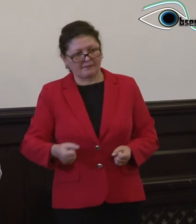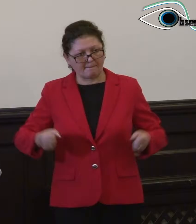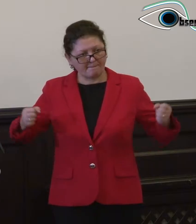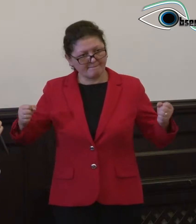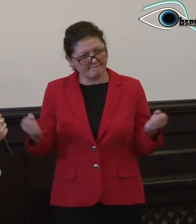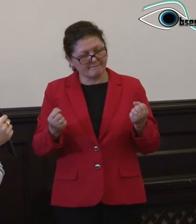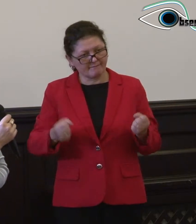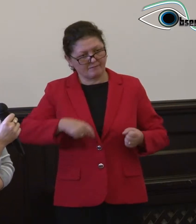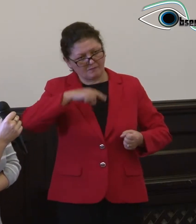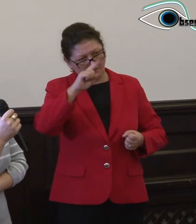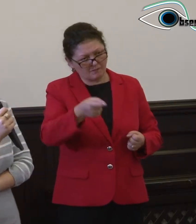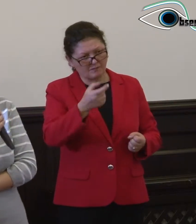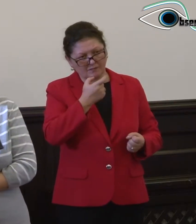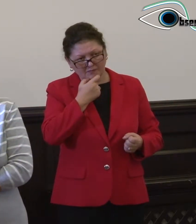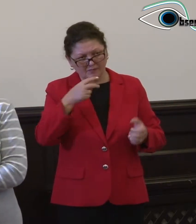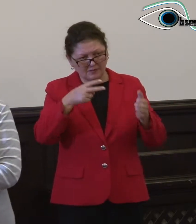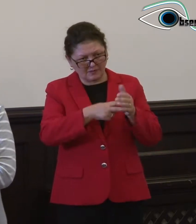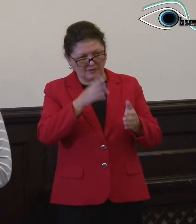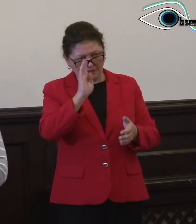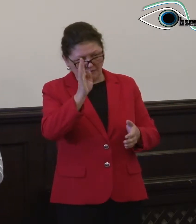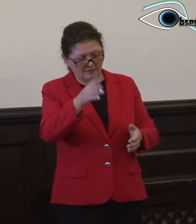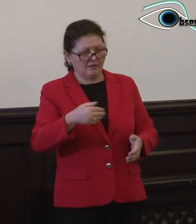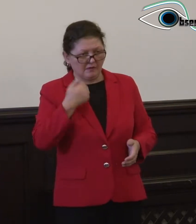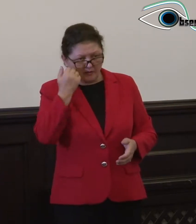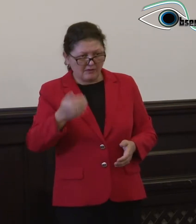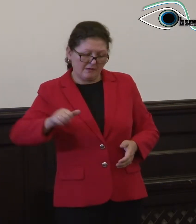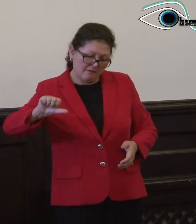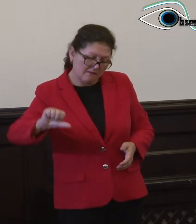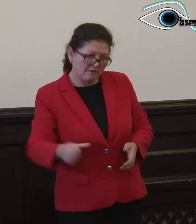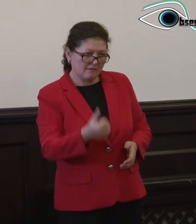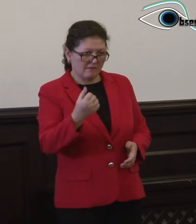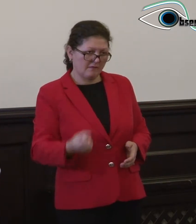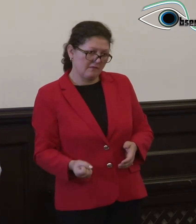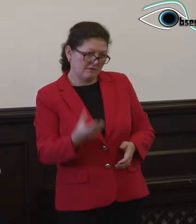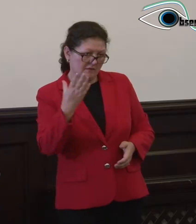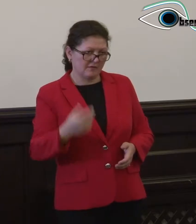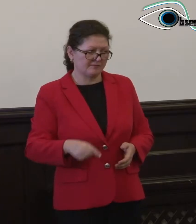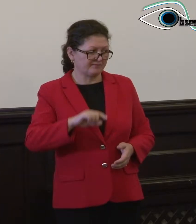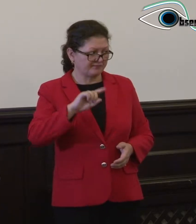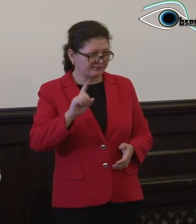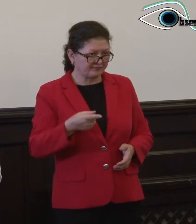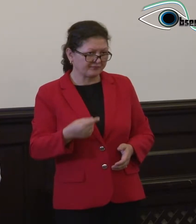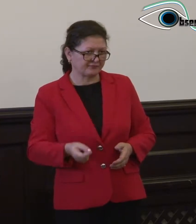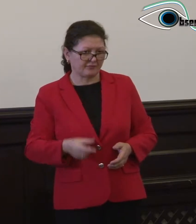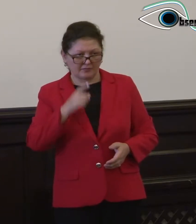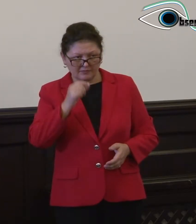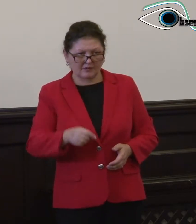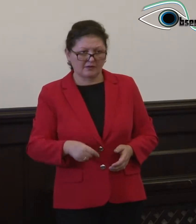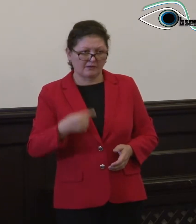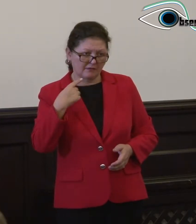după anul 2014, când ne-am reînființat, însă pot să afirm că săptămâna